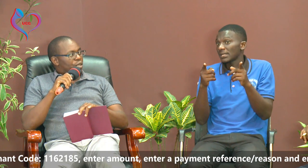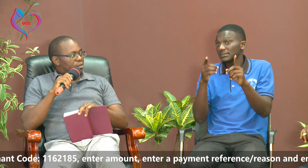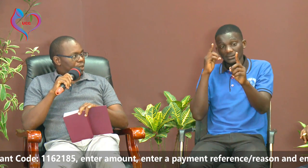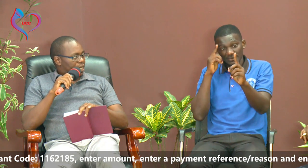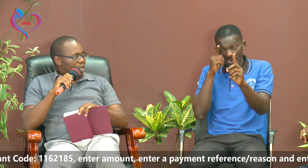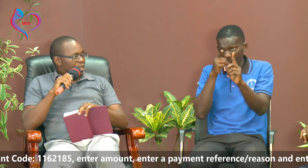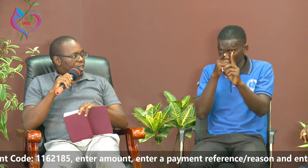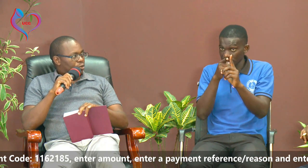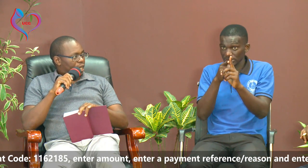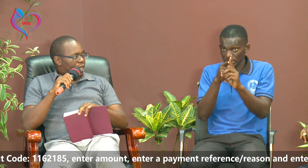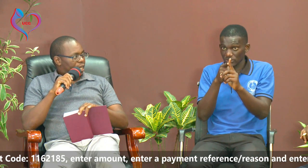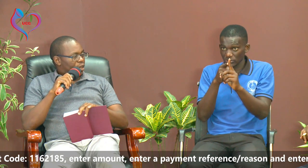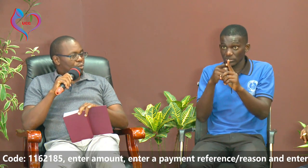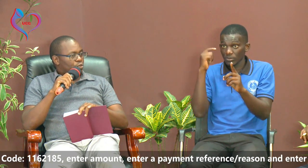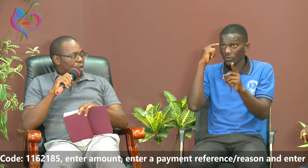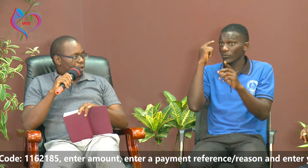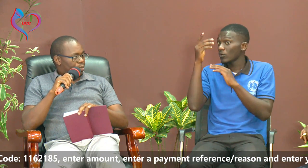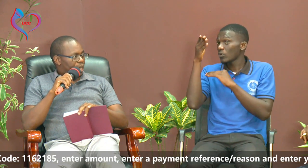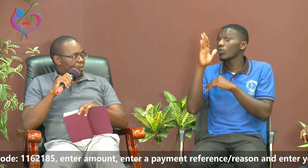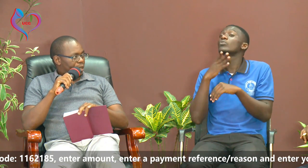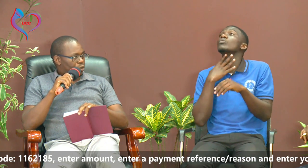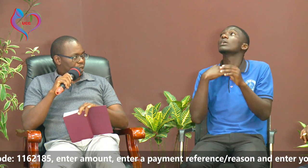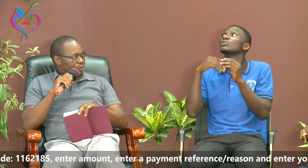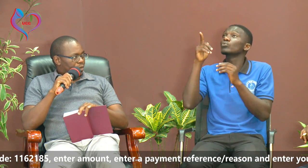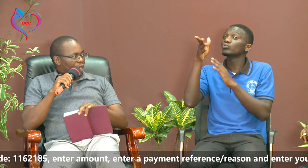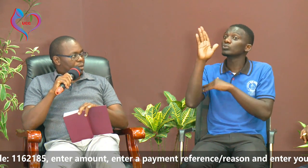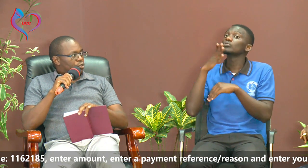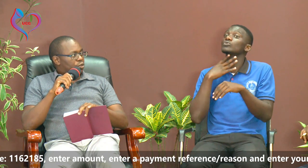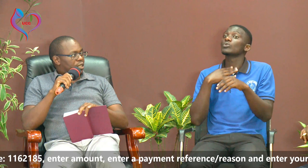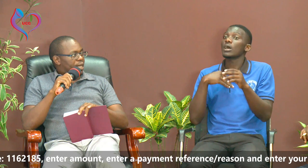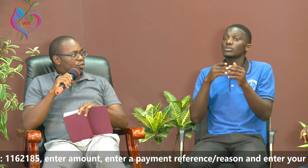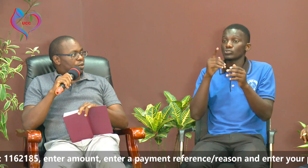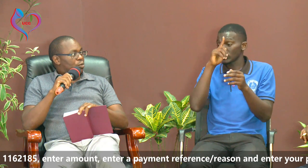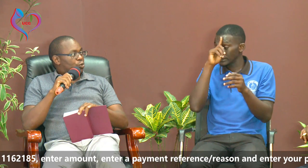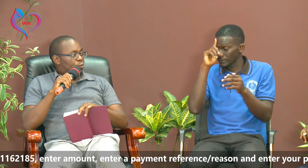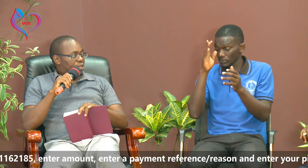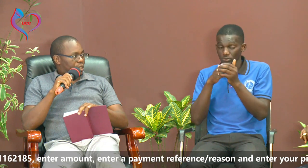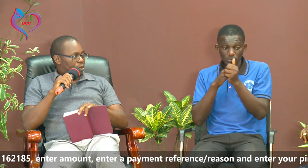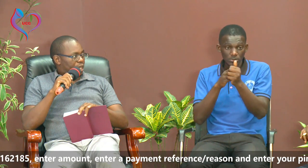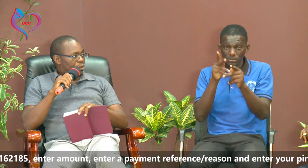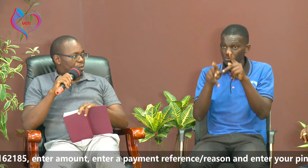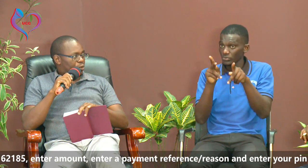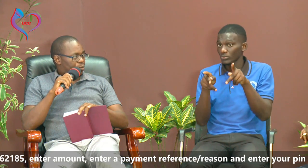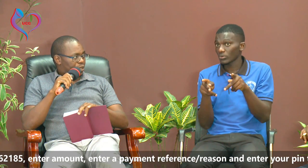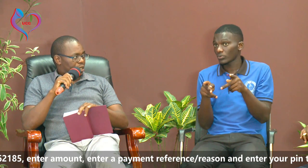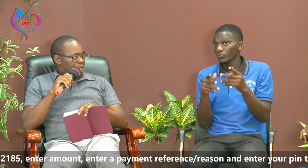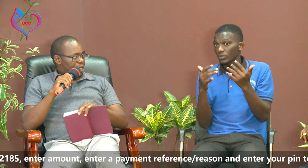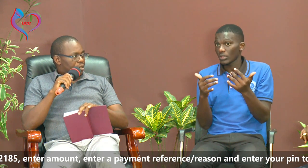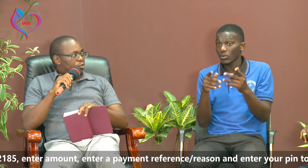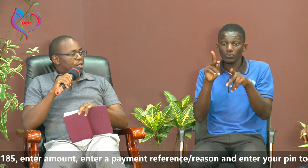always bibeera Katonda ayagala omuntu akulembera abantu be. Abantu tuli bantu ba mu groups, twagala nnyo beera mu groups. Ate bwe tubeera